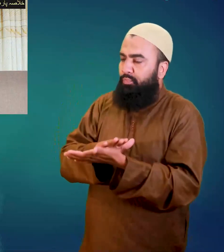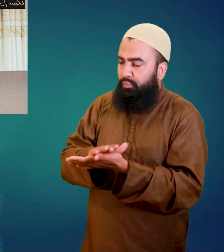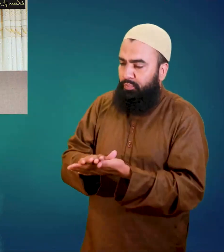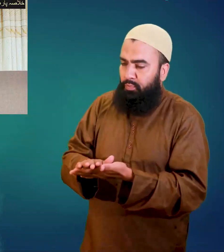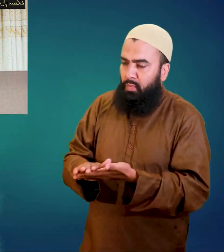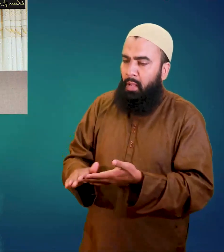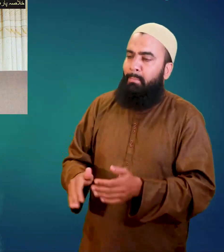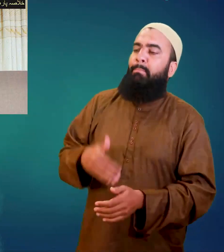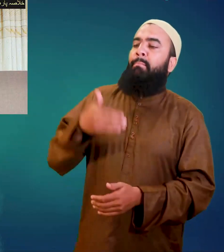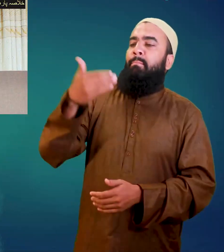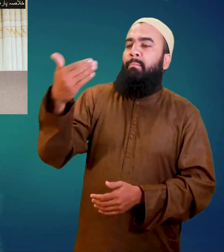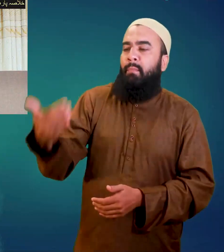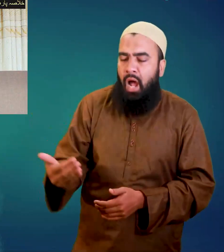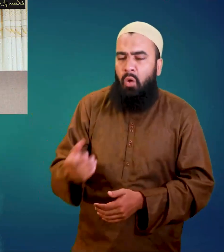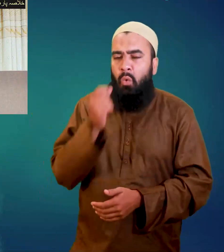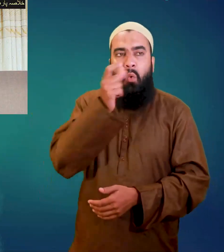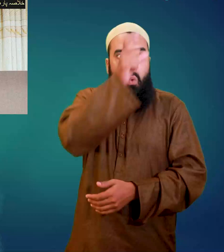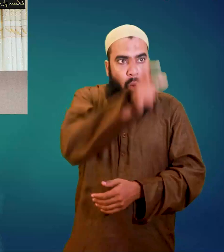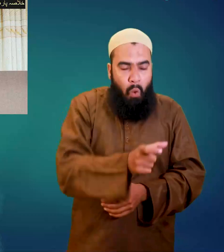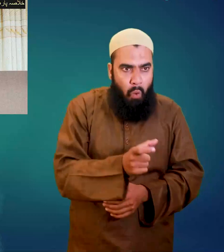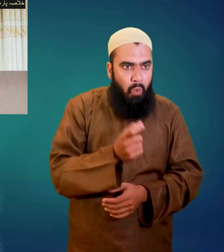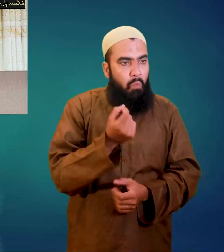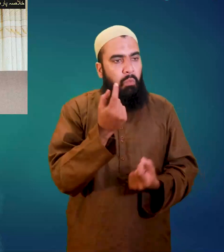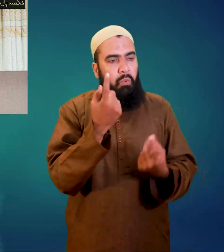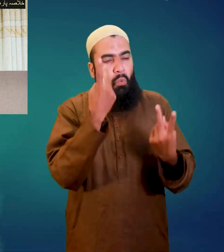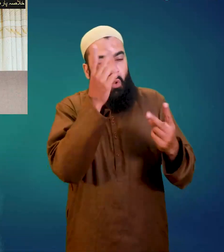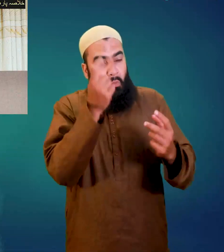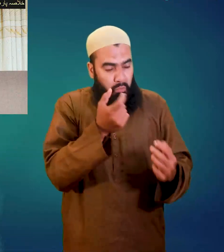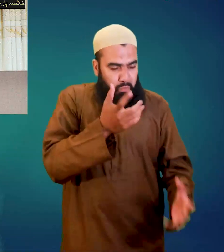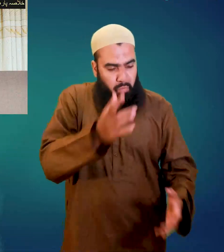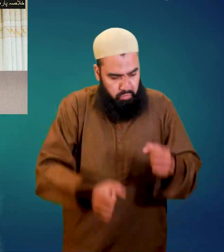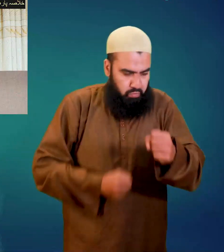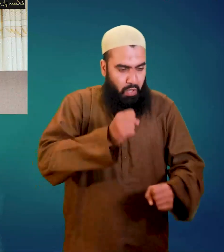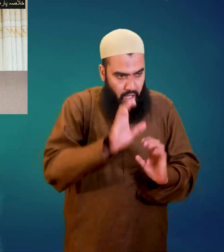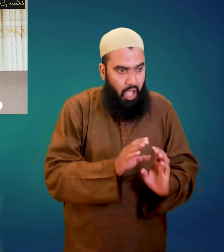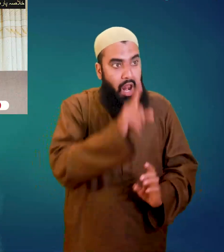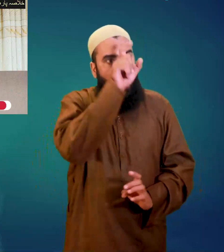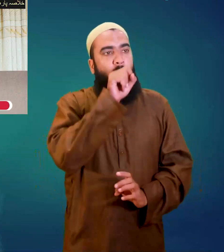قرآن مجید کی دیگر آیات میں بھی فرمایا گیا ہے کہ وَإِن يَمْسَسْكَ اللَّهُ